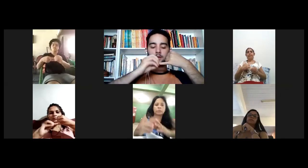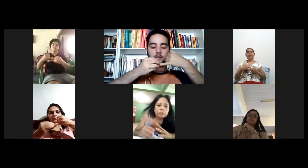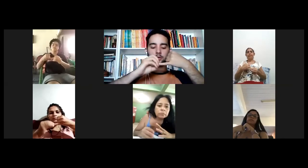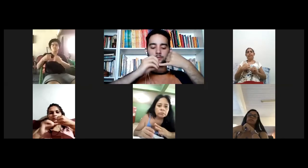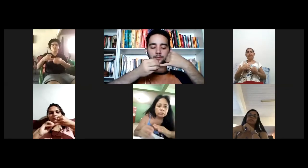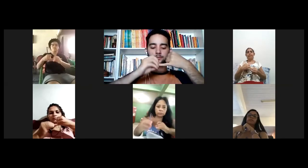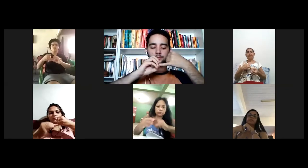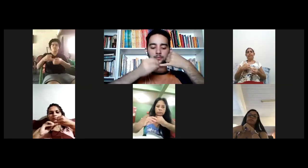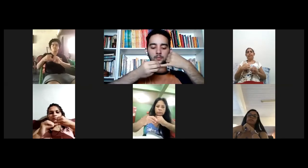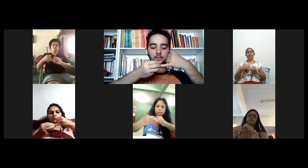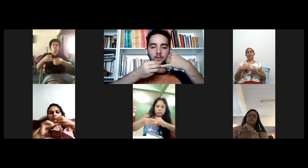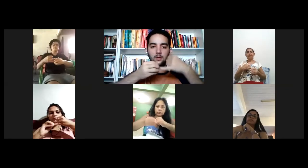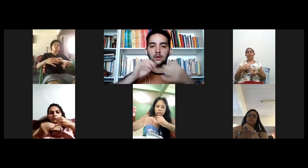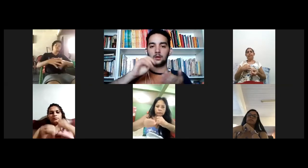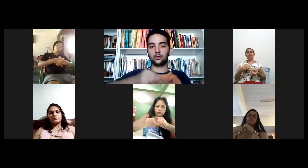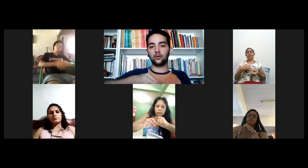Feijão.